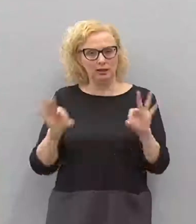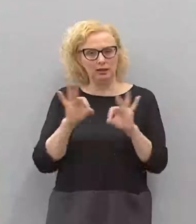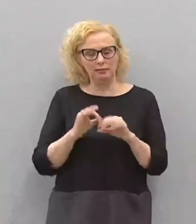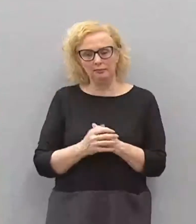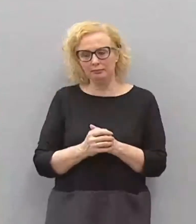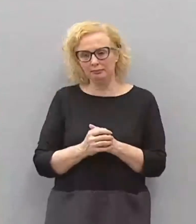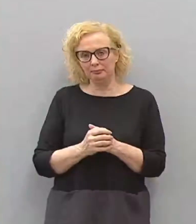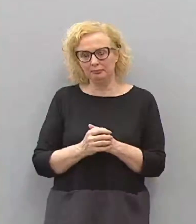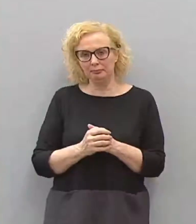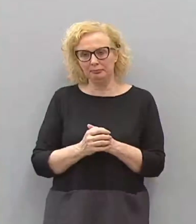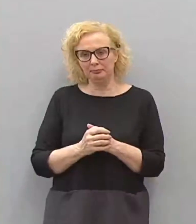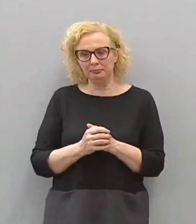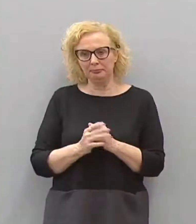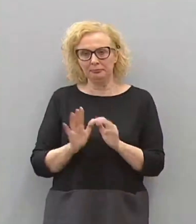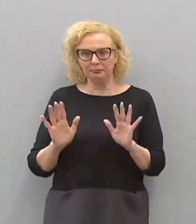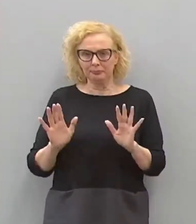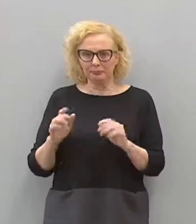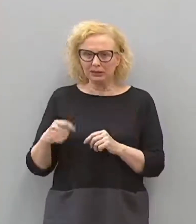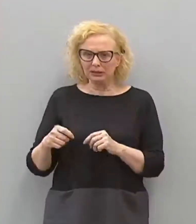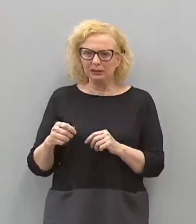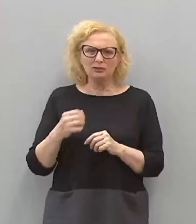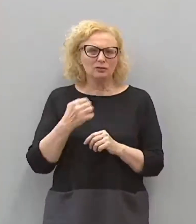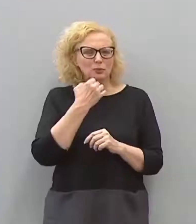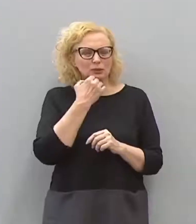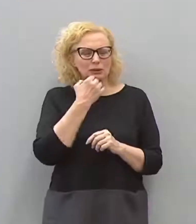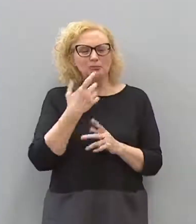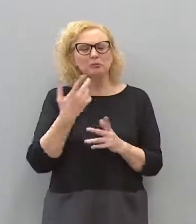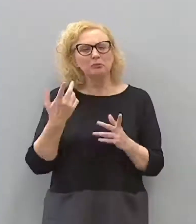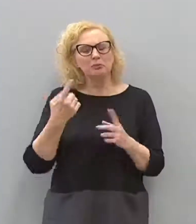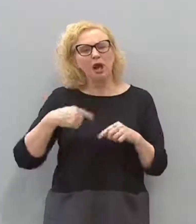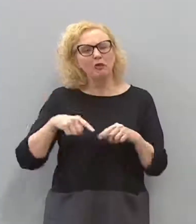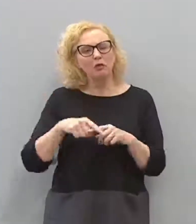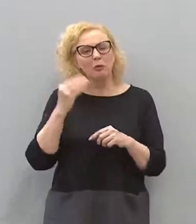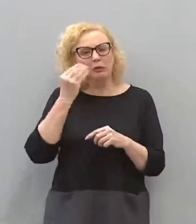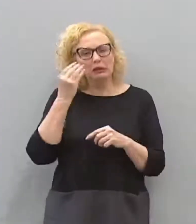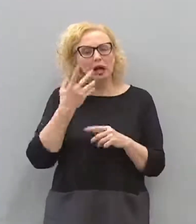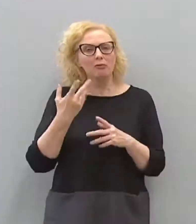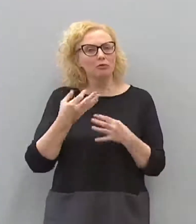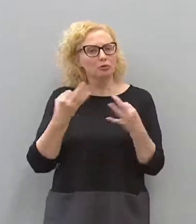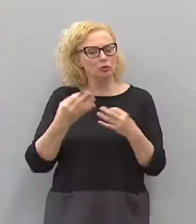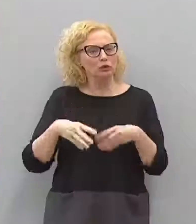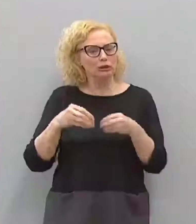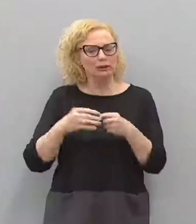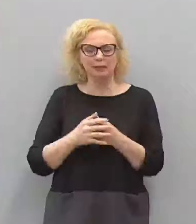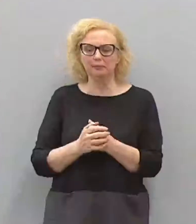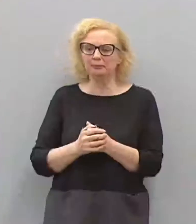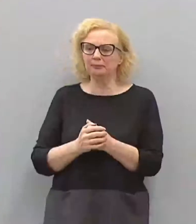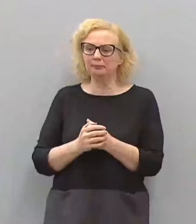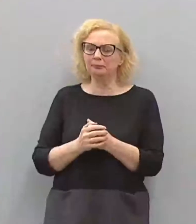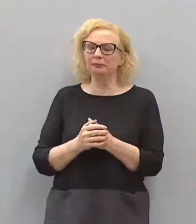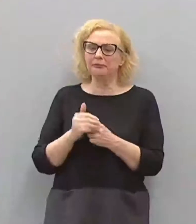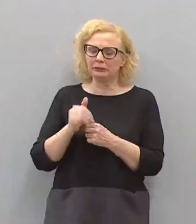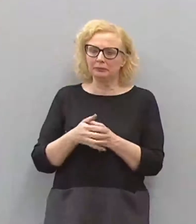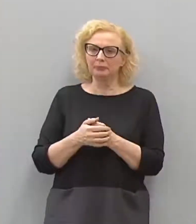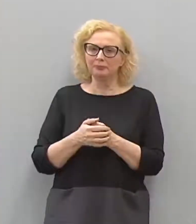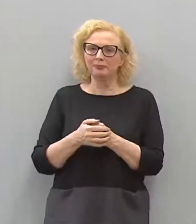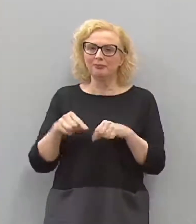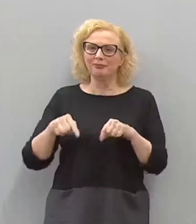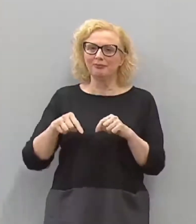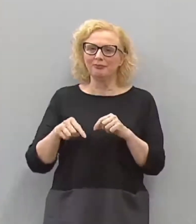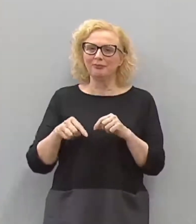presidente prego ci sembrava giusto comunque iniziare nella descrizione di queste